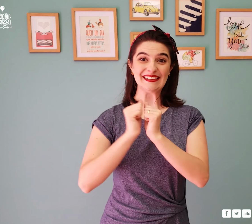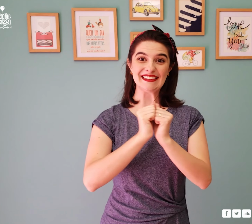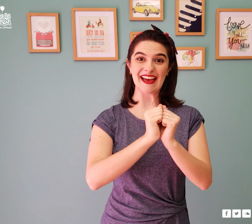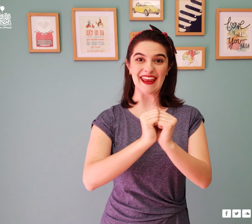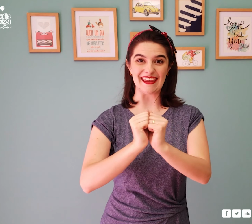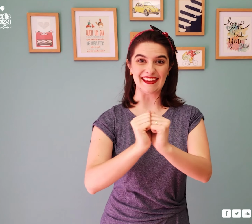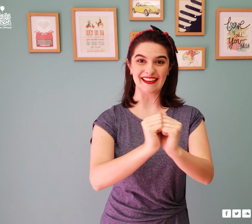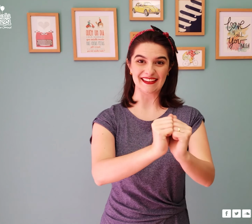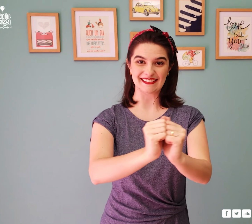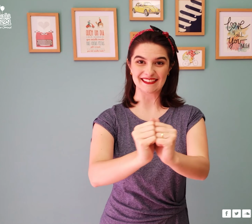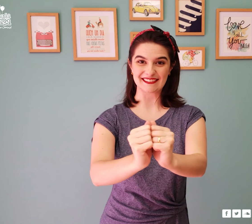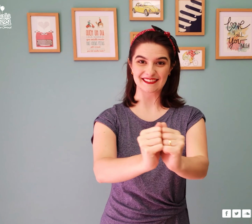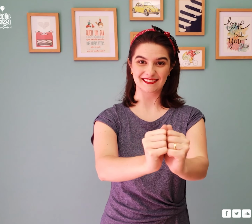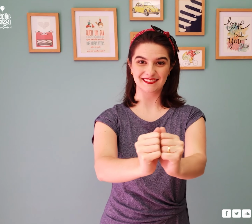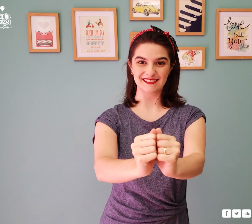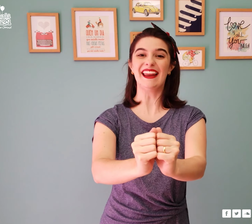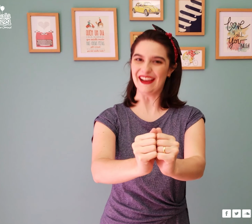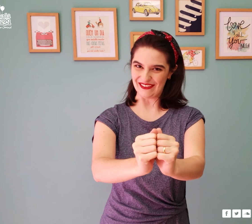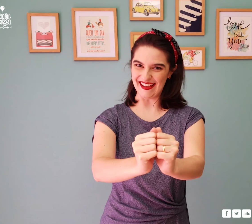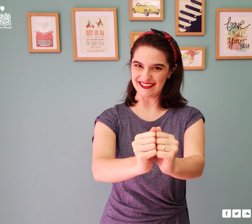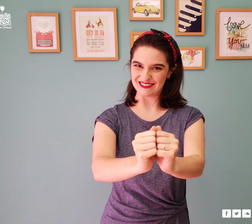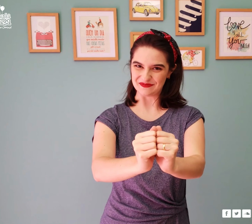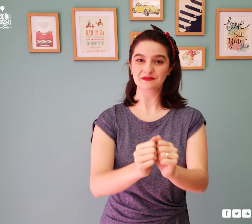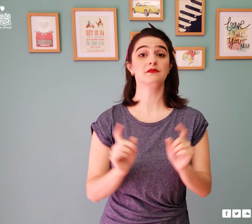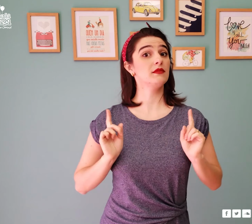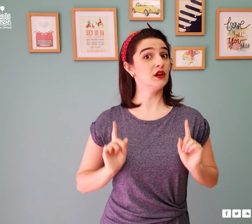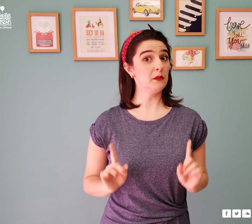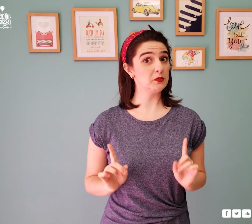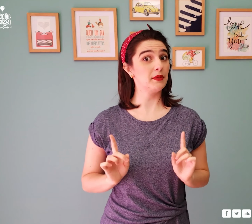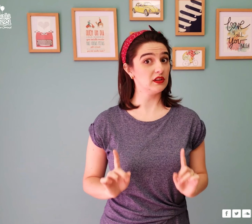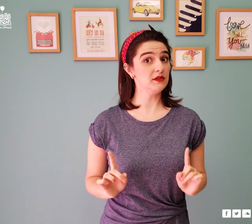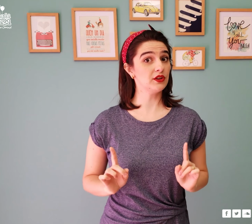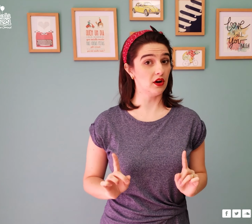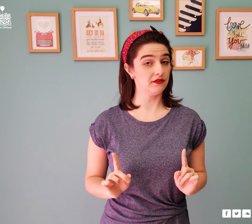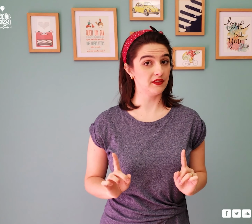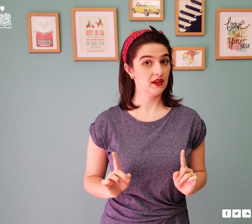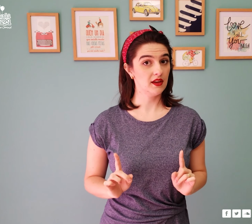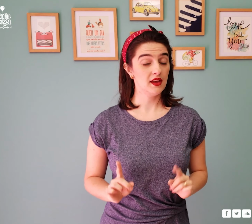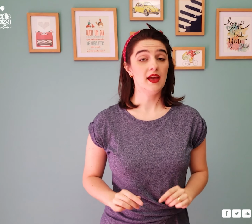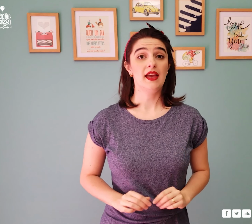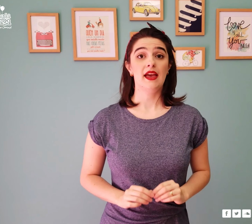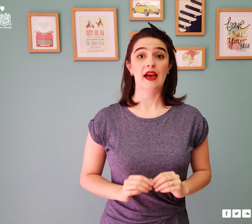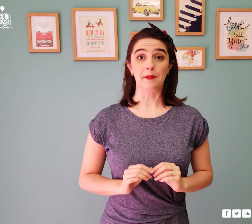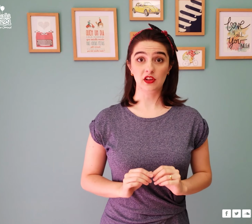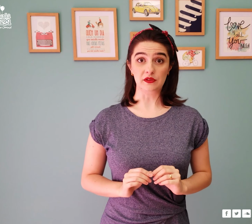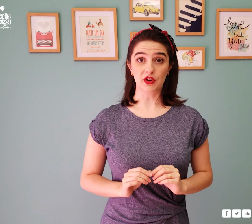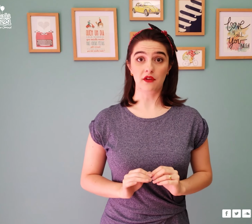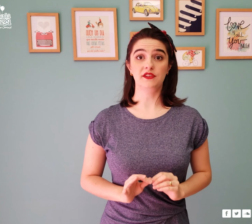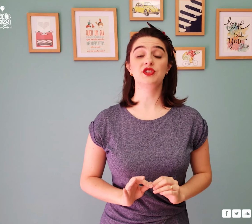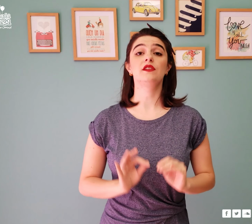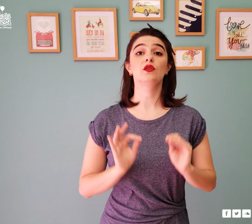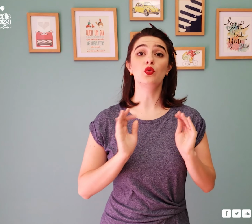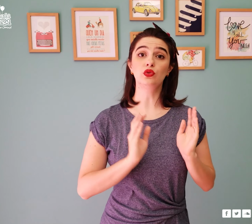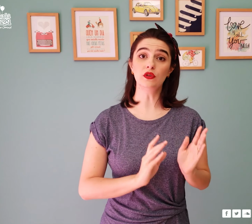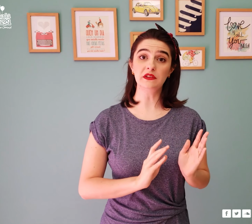andarei. Legal, né? Então, vamos pra próxima estrofe. A próxima estrofe diz Conduz